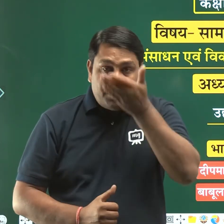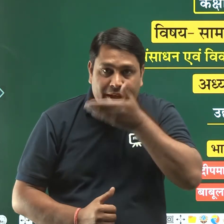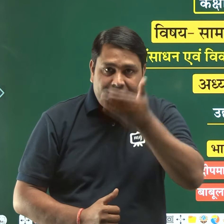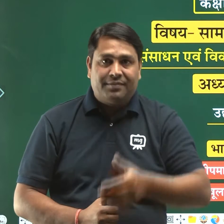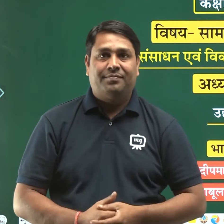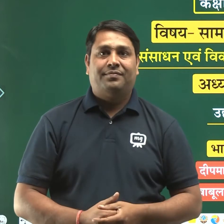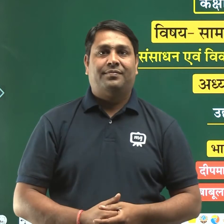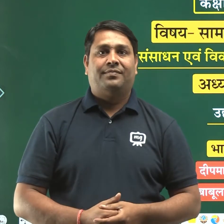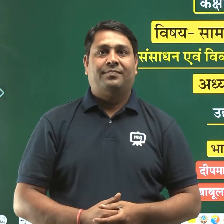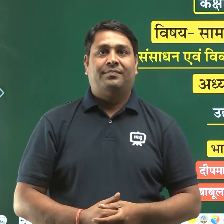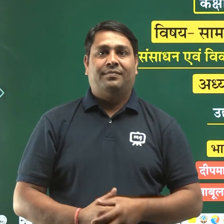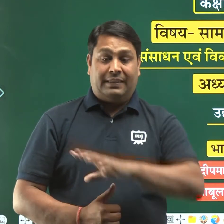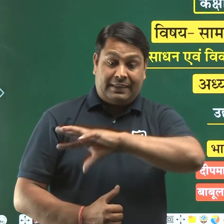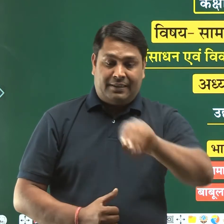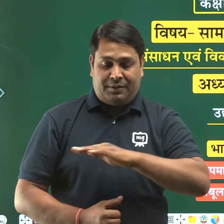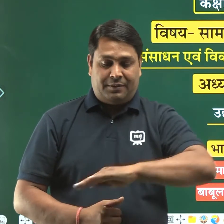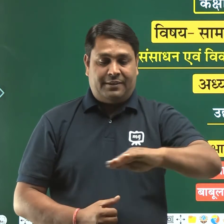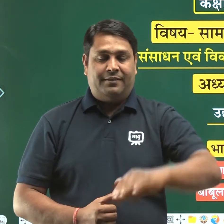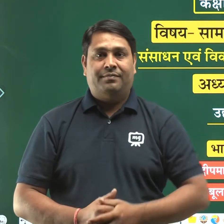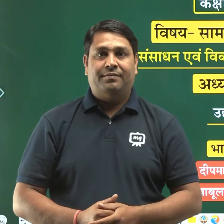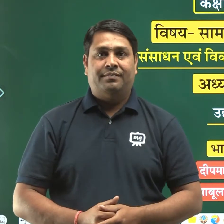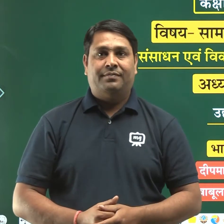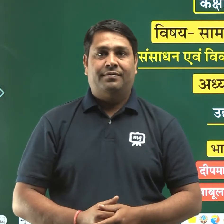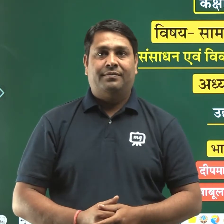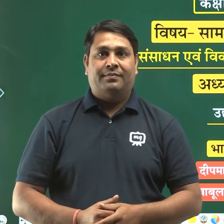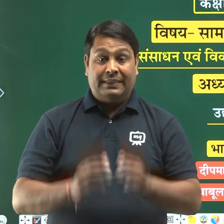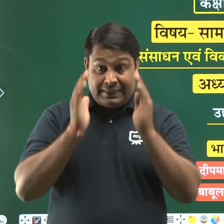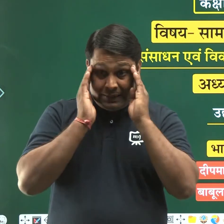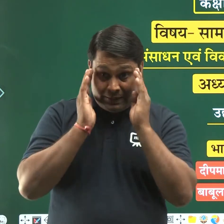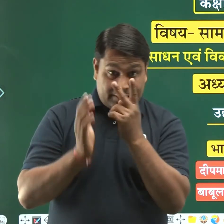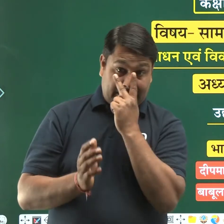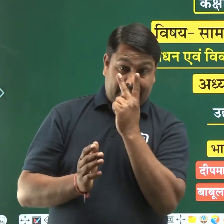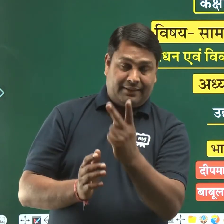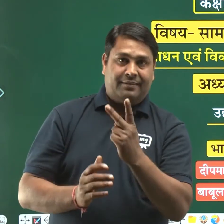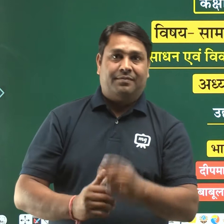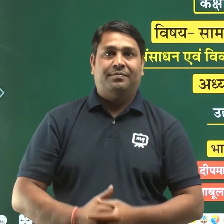पढ़ाएंगे। सभी बच्चे ध्यान से देखेंगे।